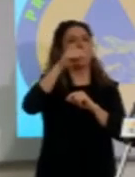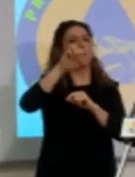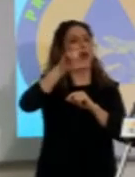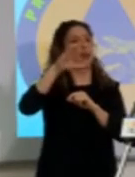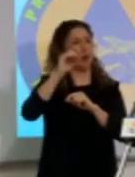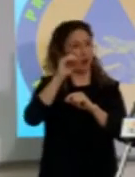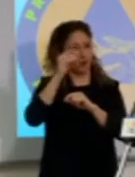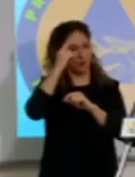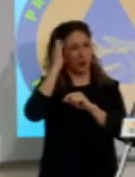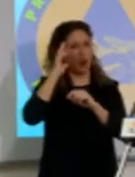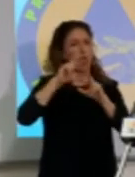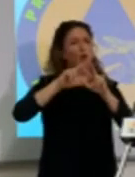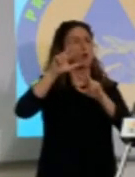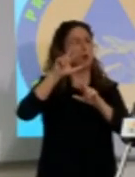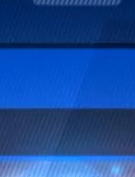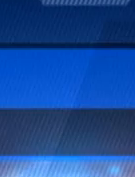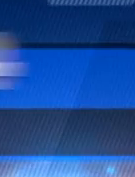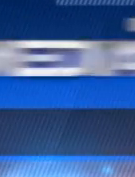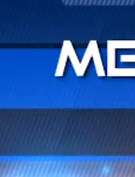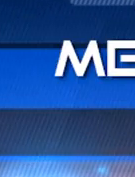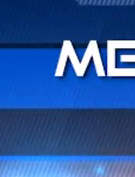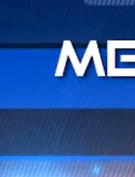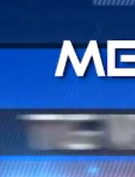tardi se lo augura lo stesso zaia